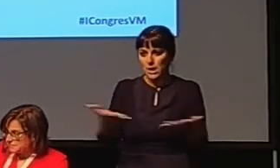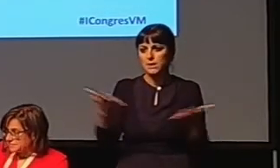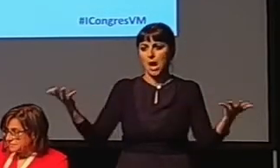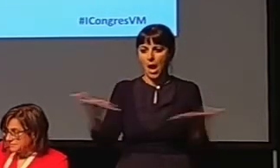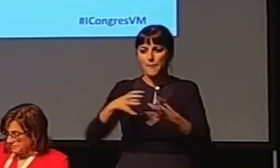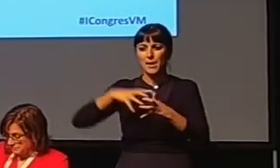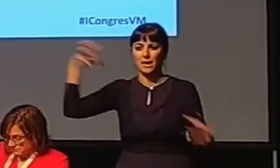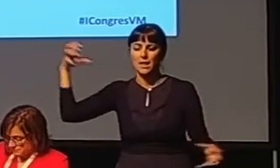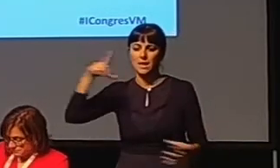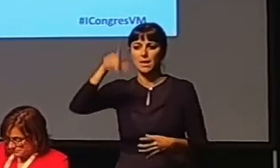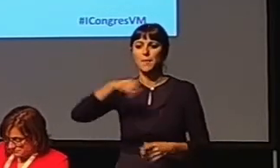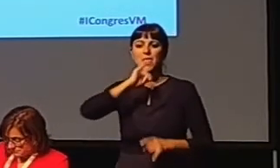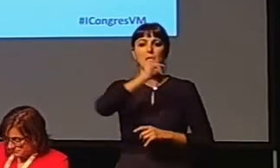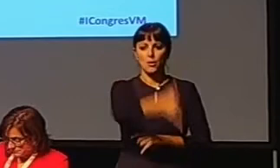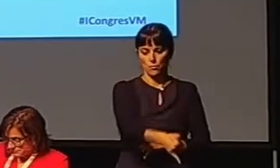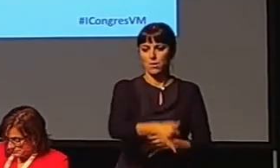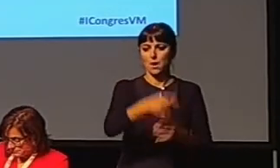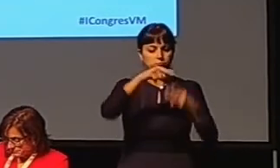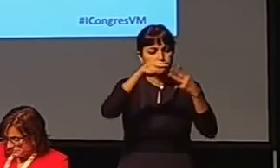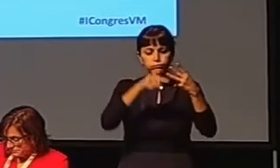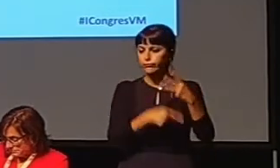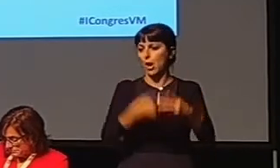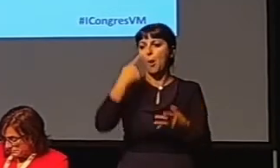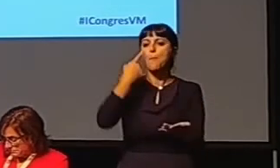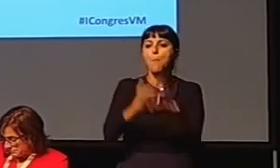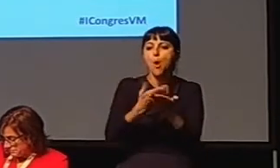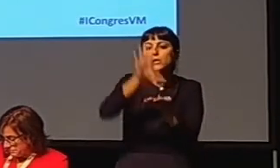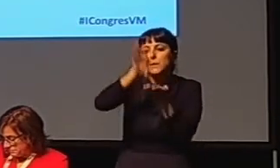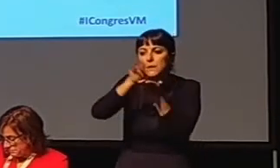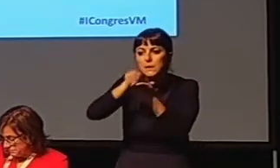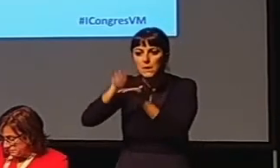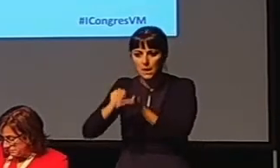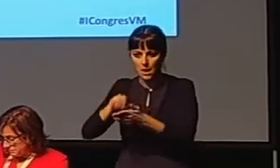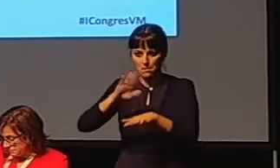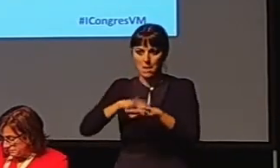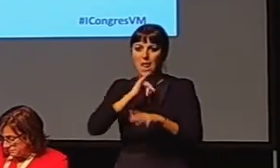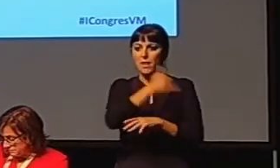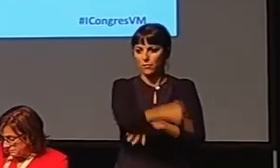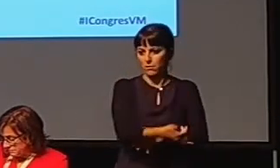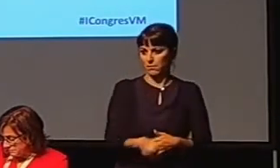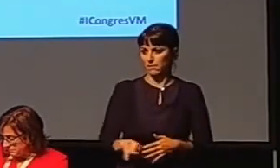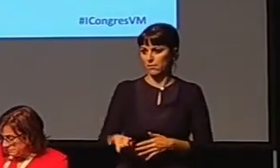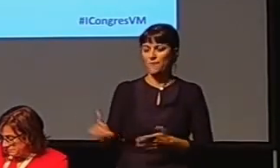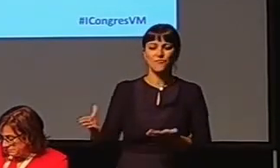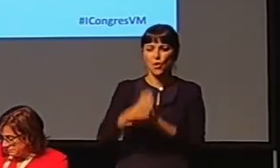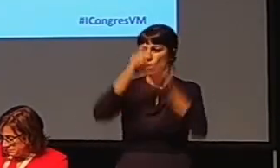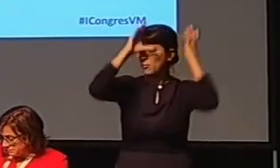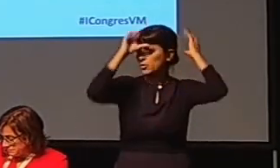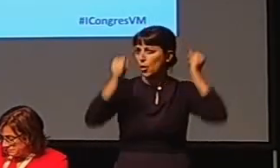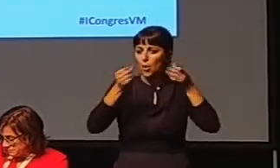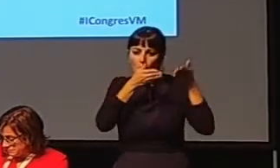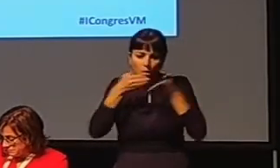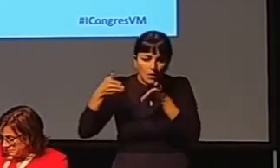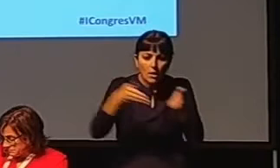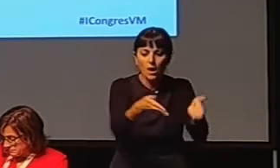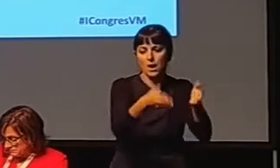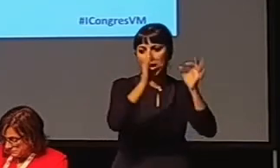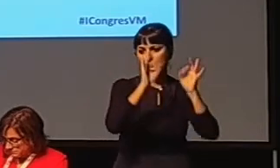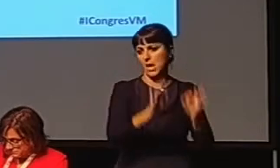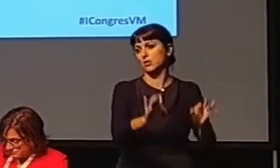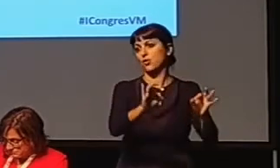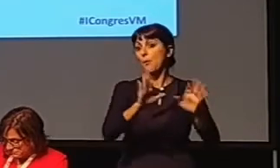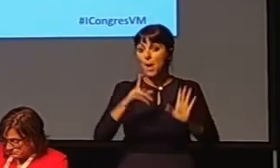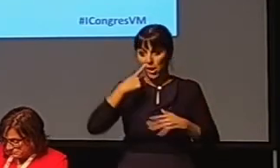denúncia. Recollida de mostres, o sigui, tots els protocols, tots els serveis estan orientats en això, quan la